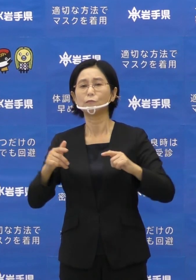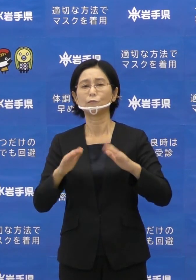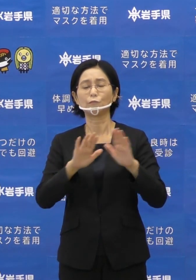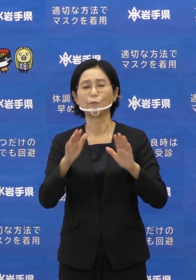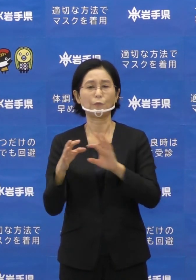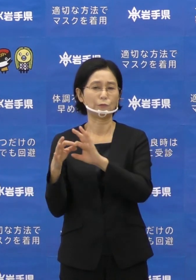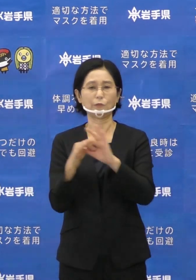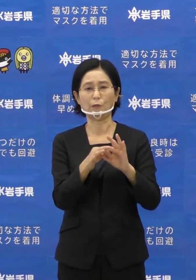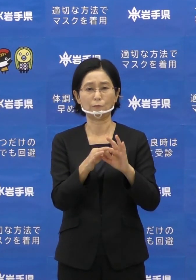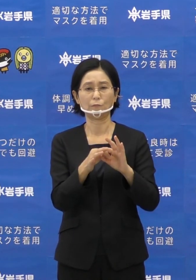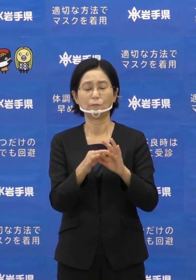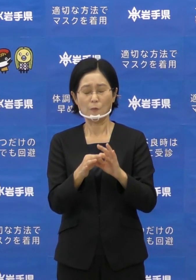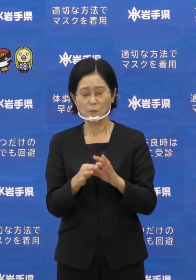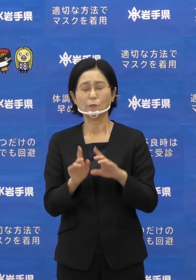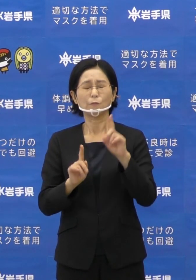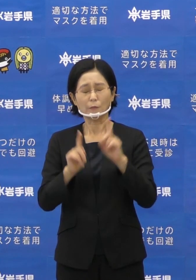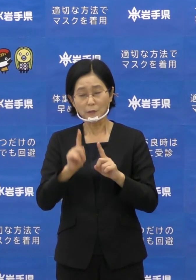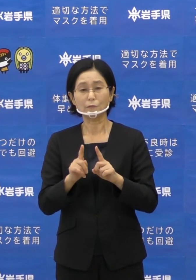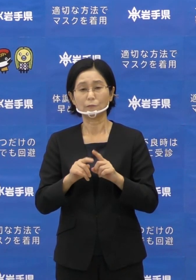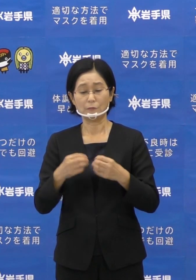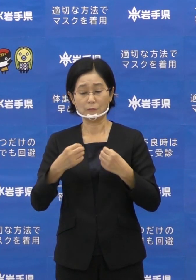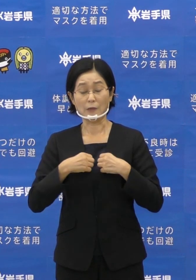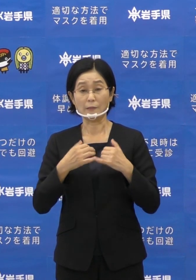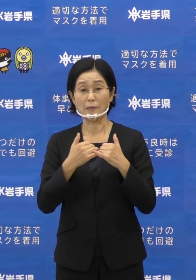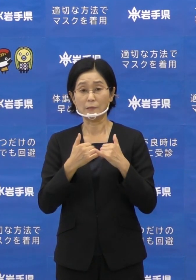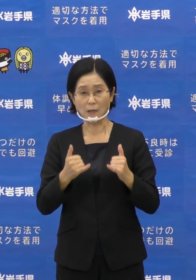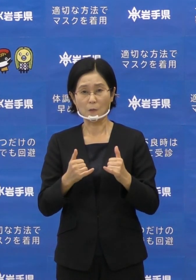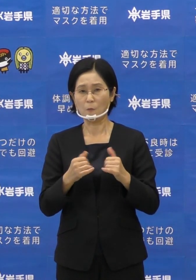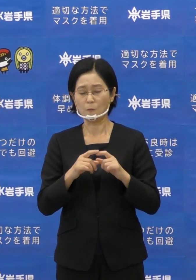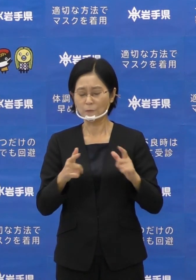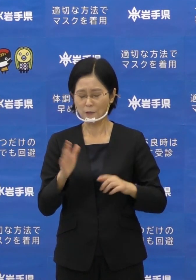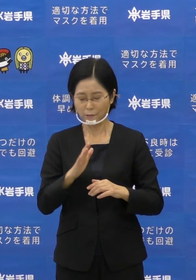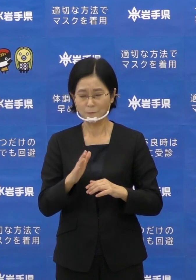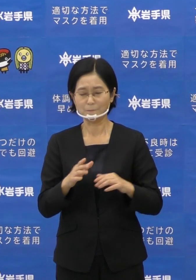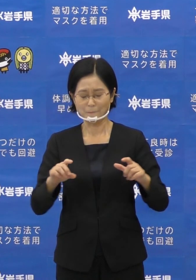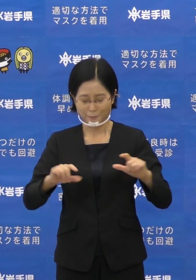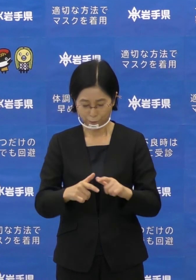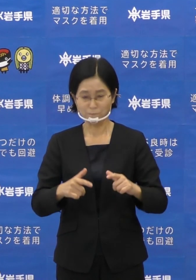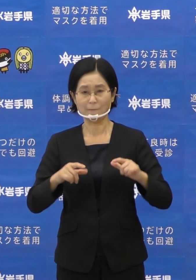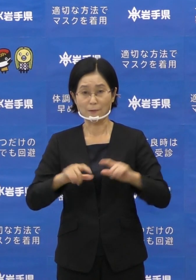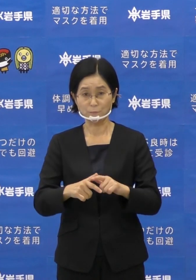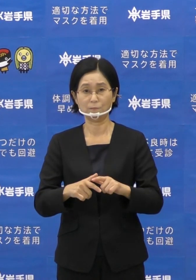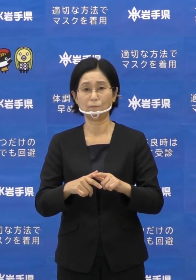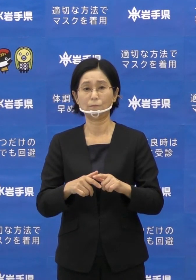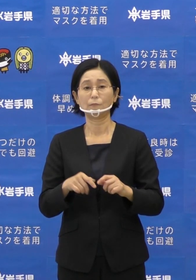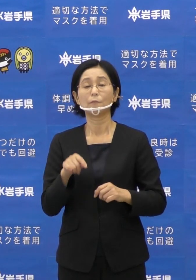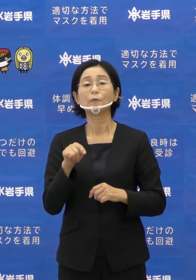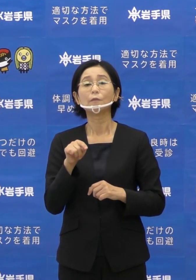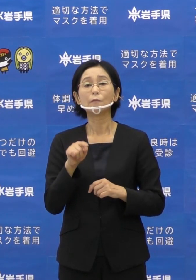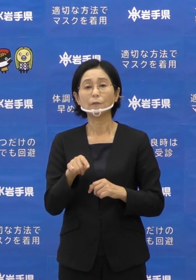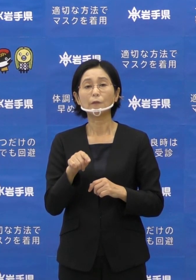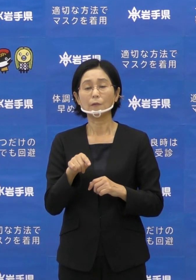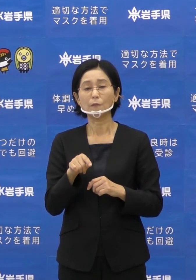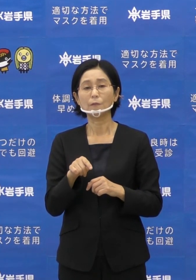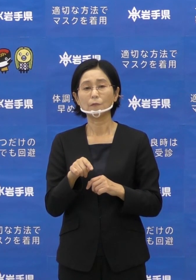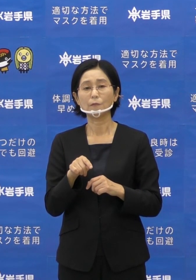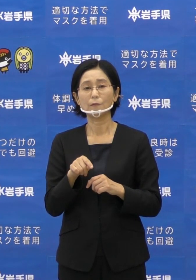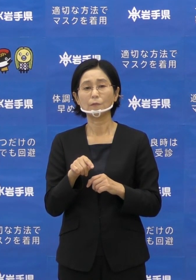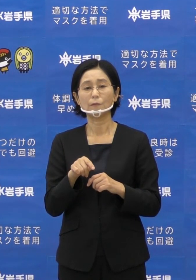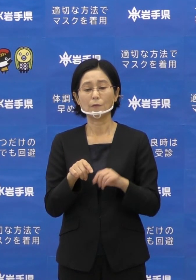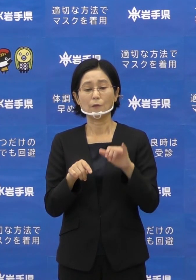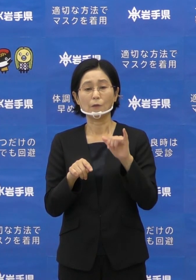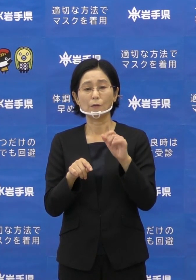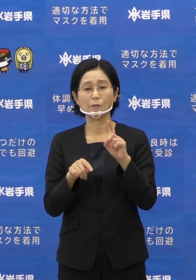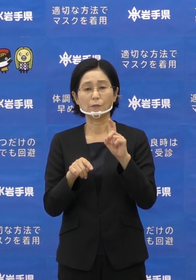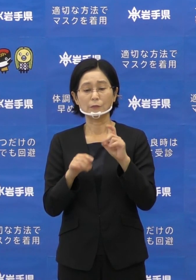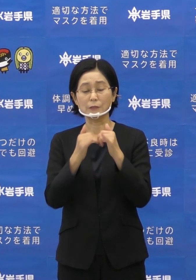く増やしちゃならない、新規感染者数を減らす、ですからこの10万人あたりの感染